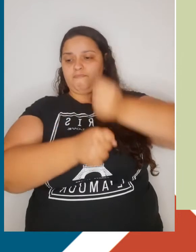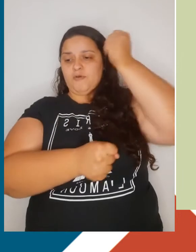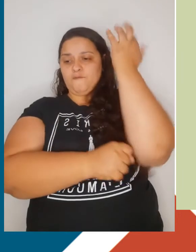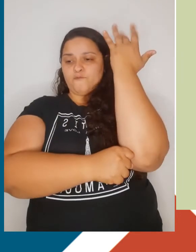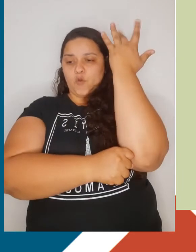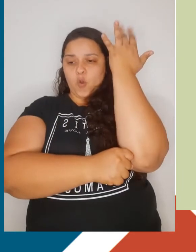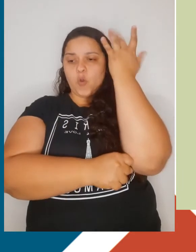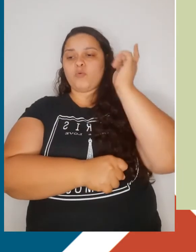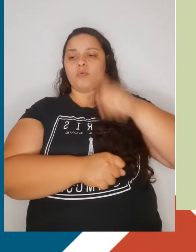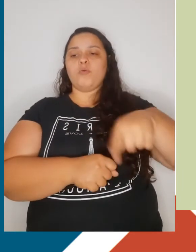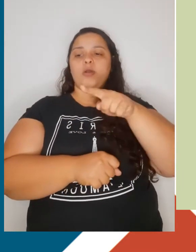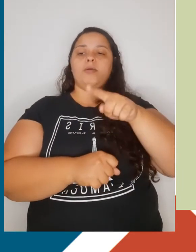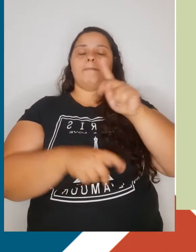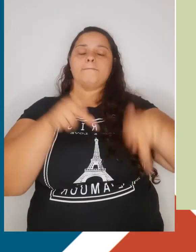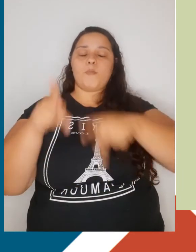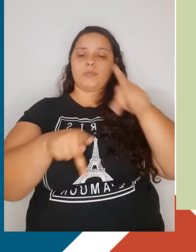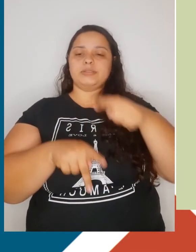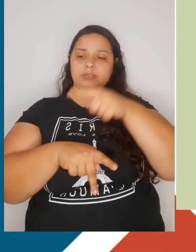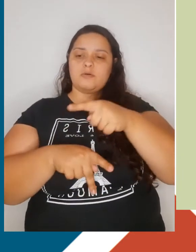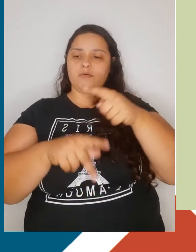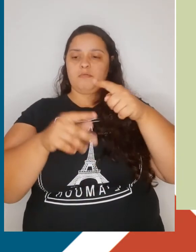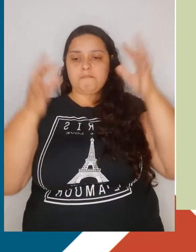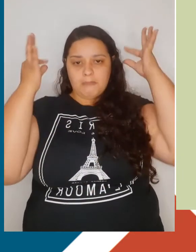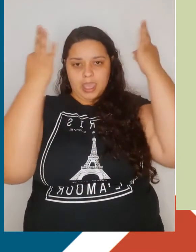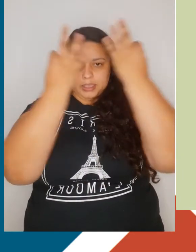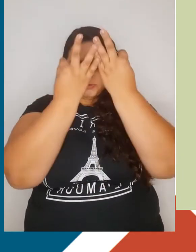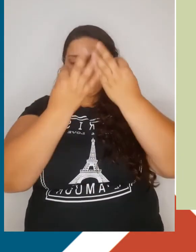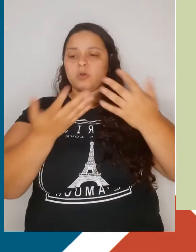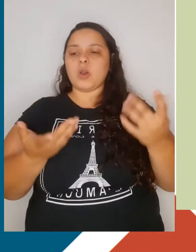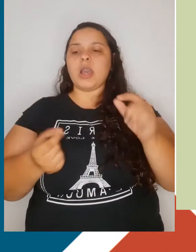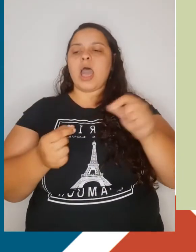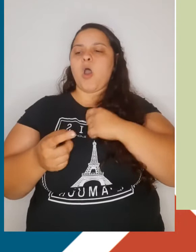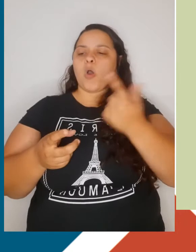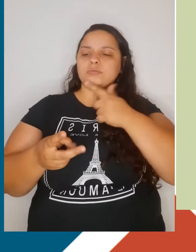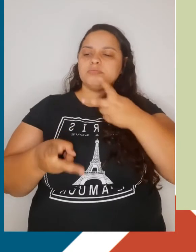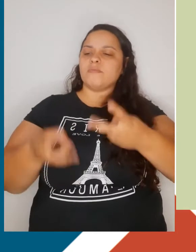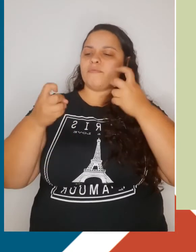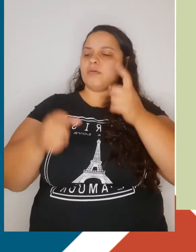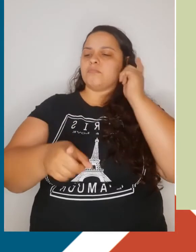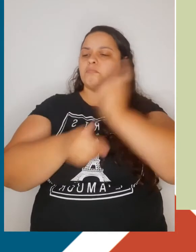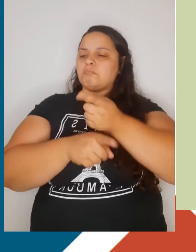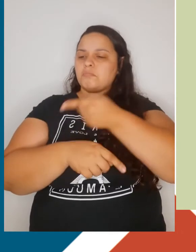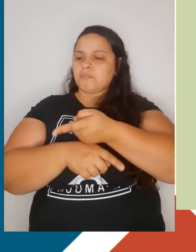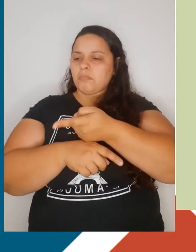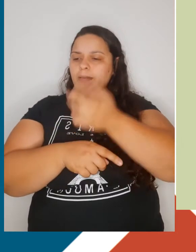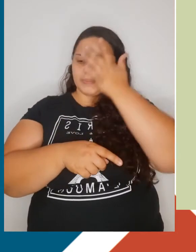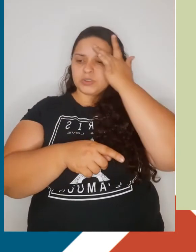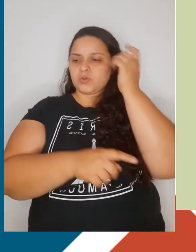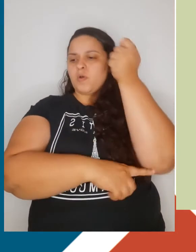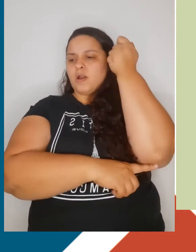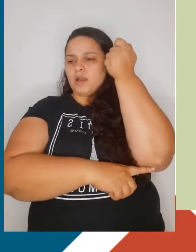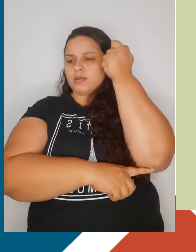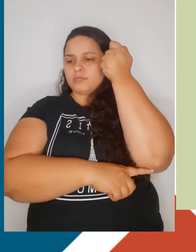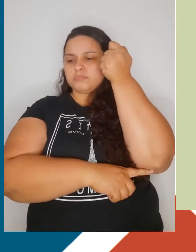apelando ao povo do México, pintada por Juan O'Gorman. Quem nós conseguimos identificar nessa imagem? A